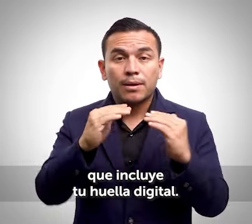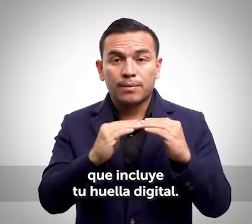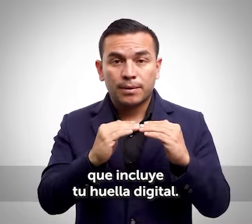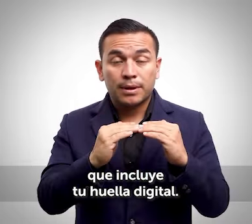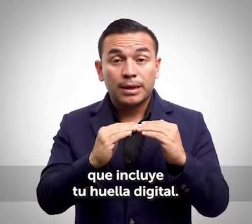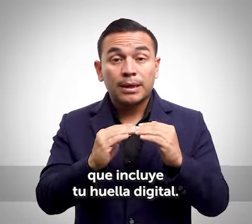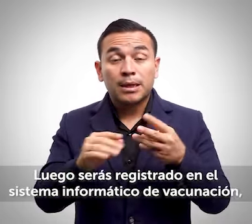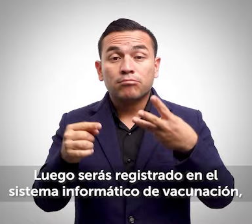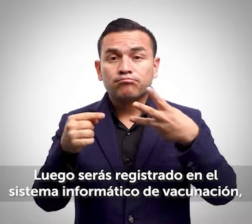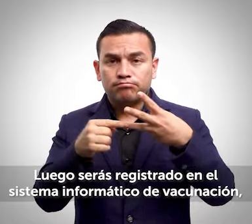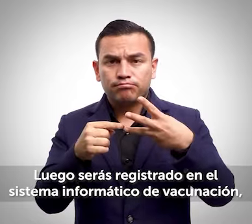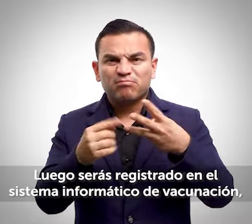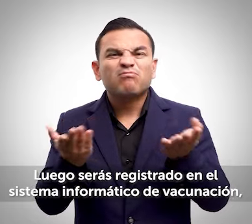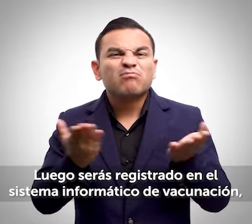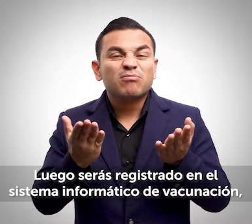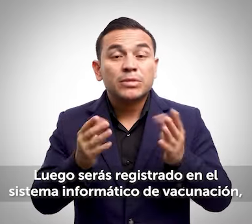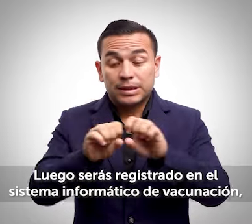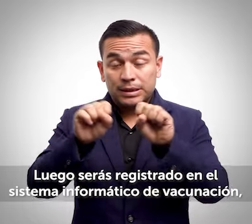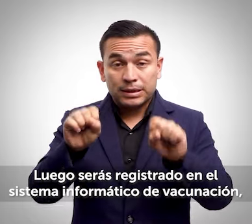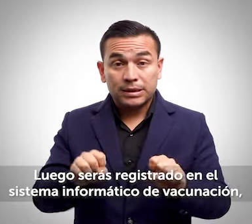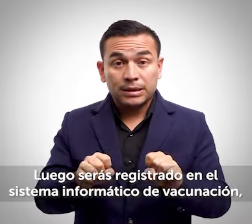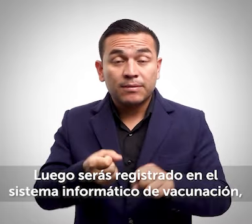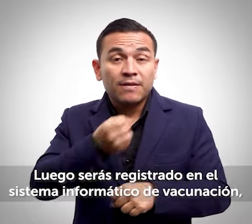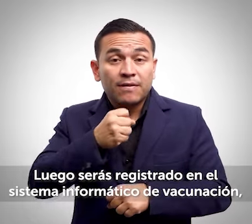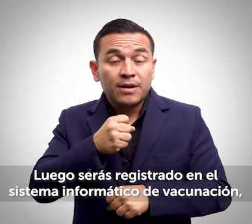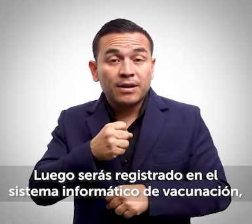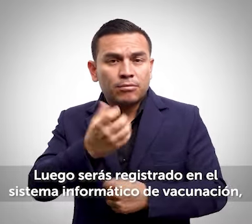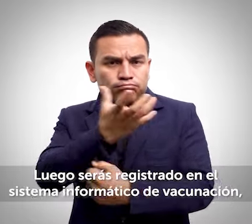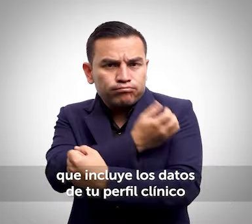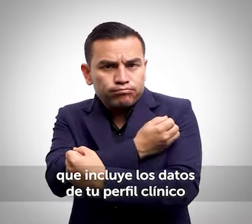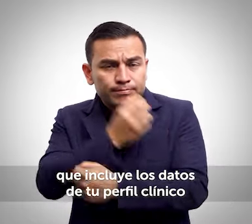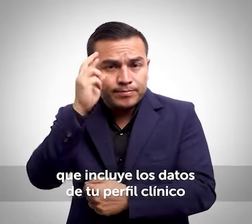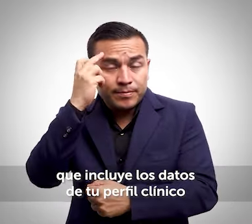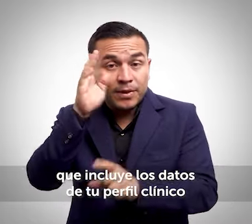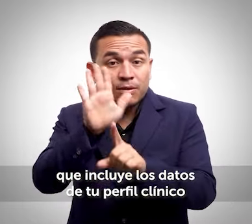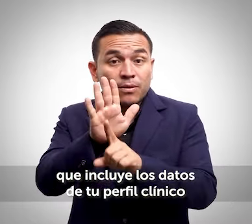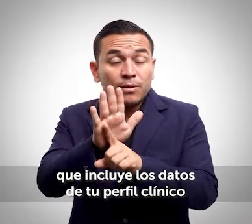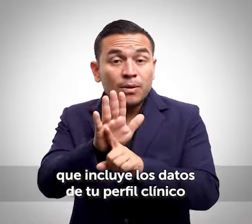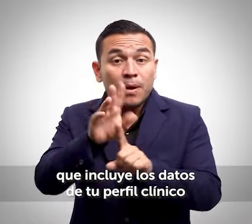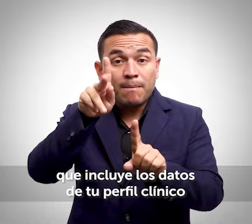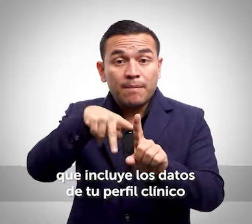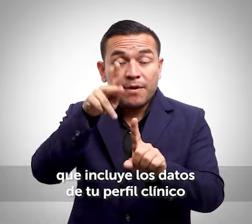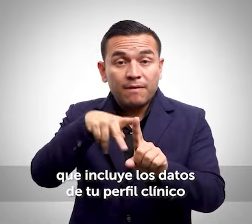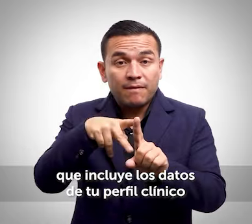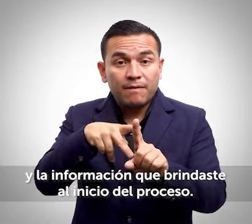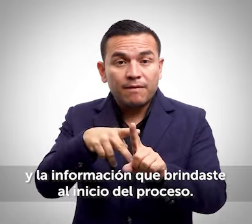digital. Luego serás registrado en el sistema informático de vacunación, que incluye los datos de tu perfil clínico y